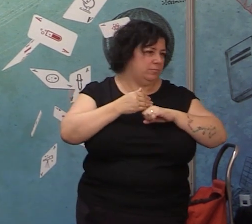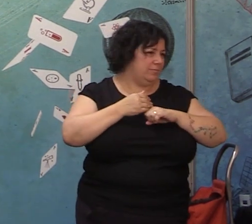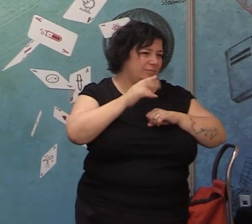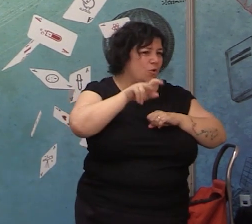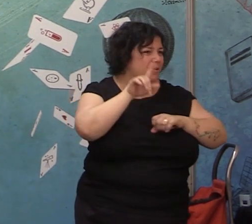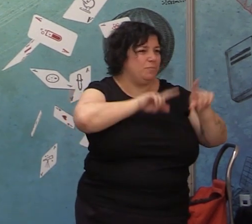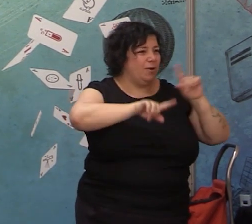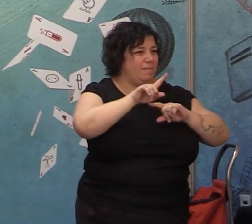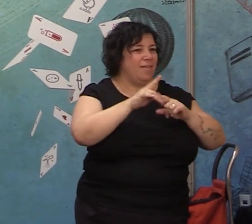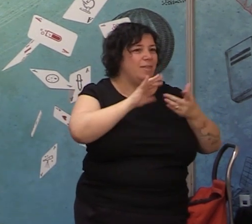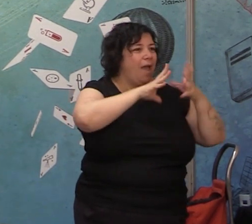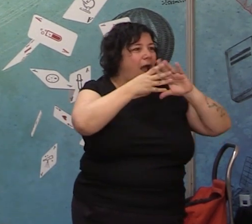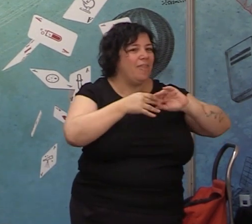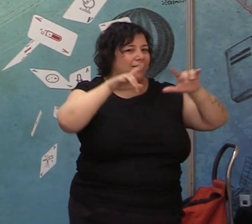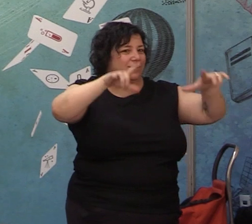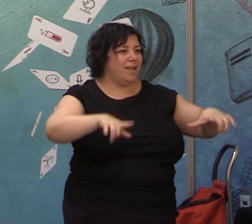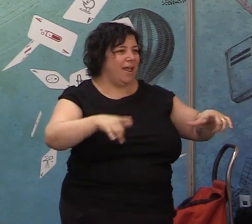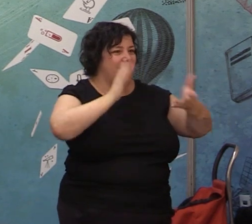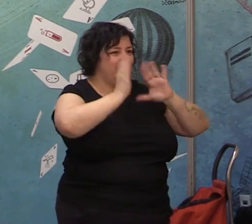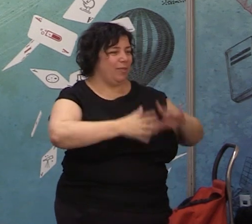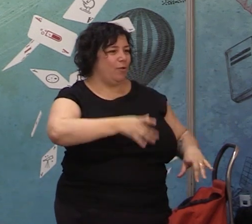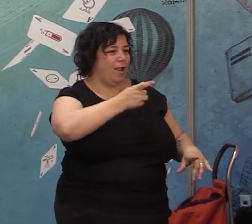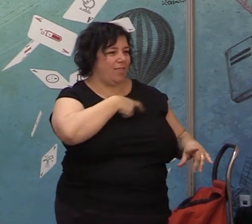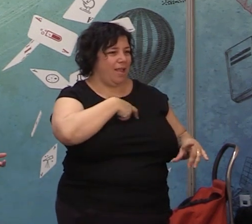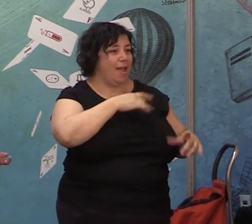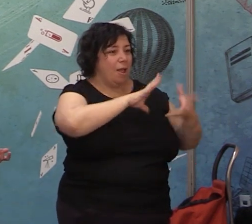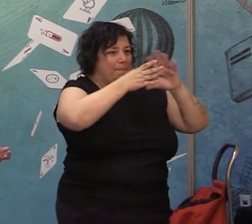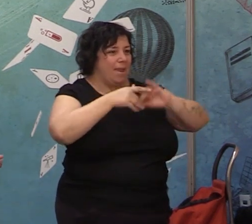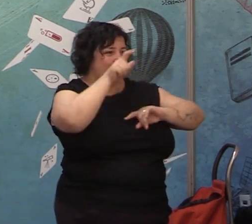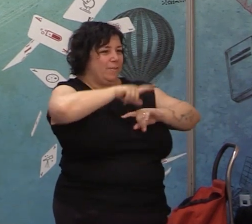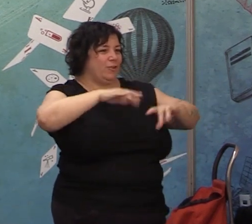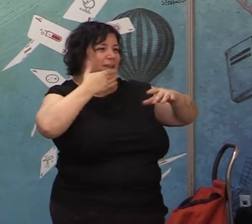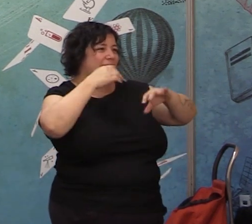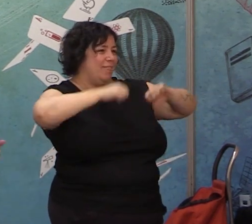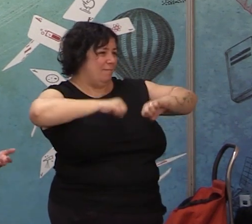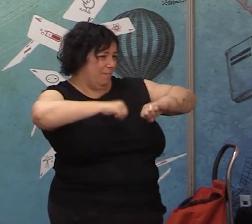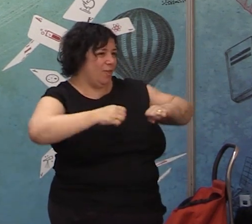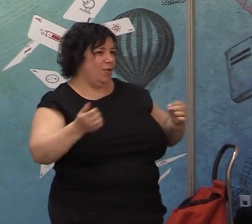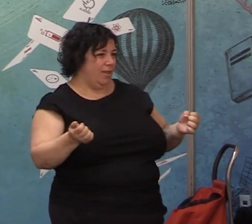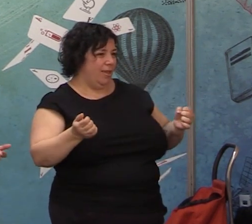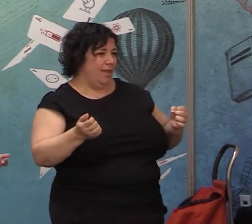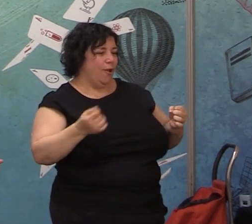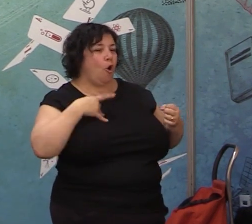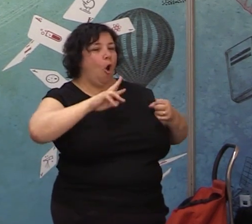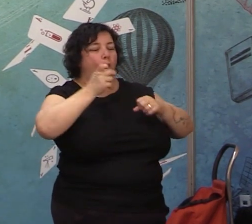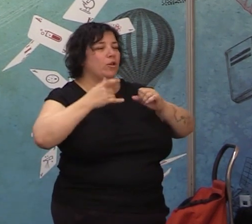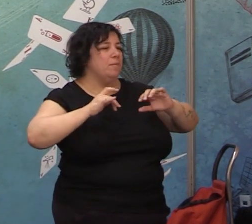problema, que se adapte la sala de rehabilitación cardíaca para personas más mayores con instrumentos que ellos puedan